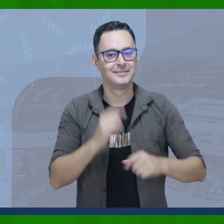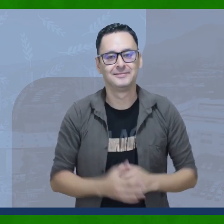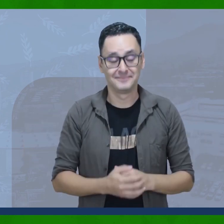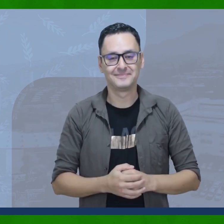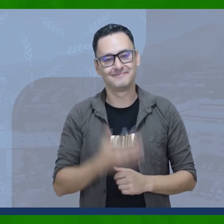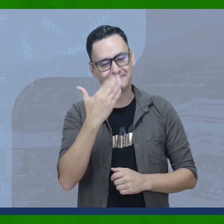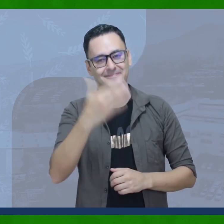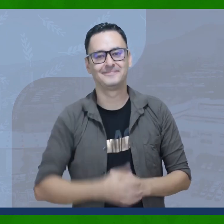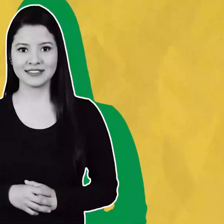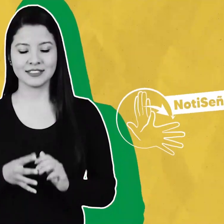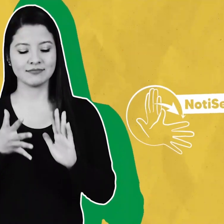Gracias.